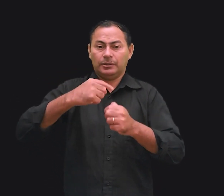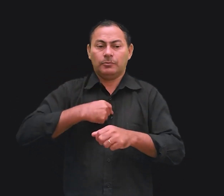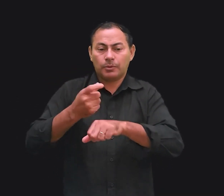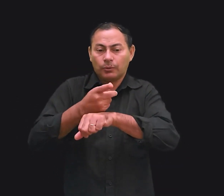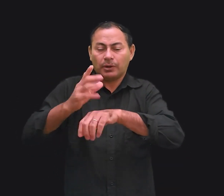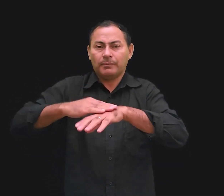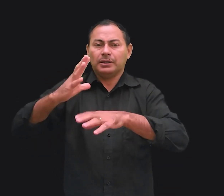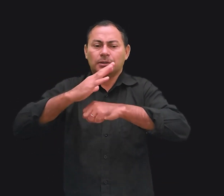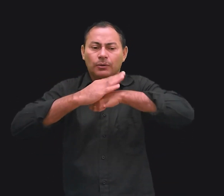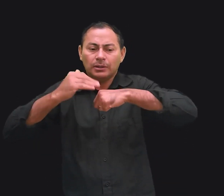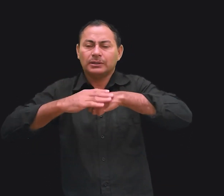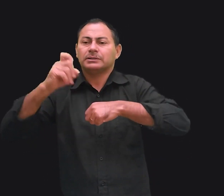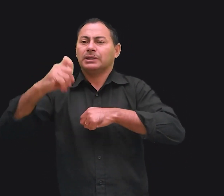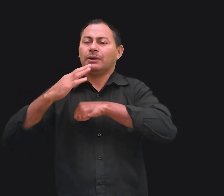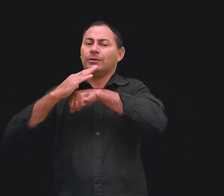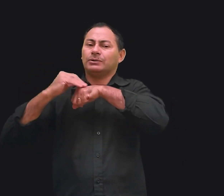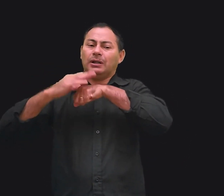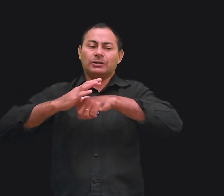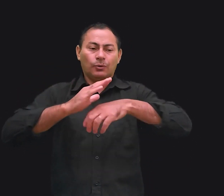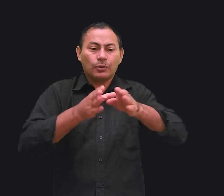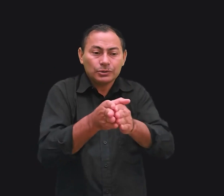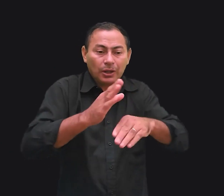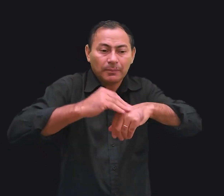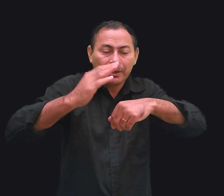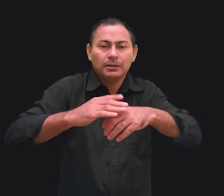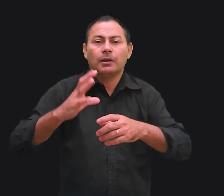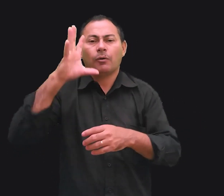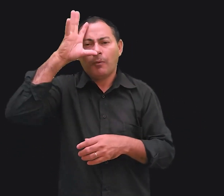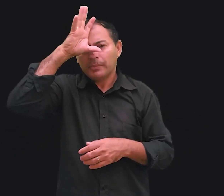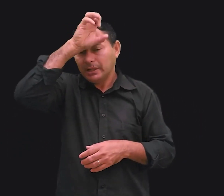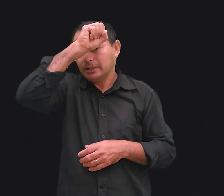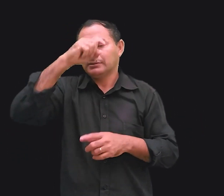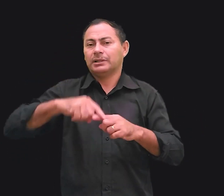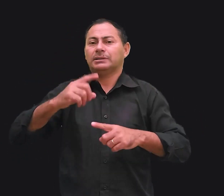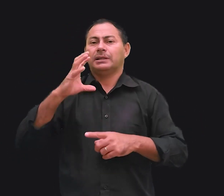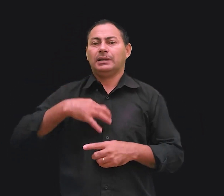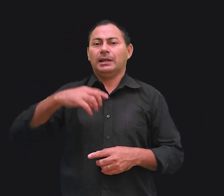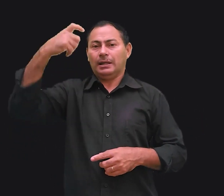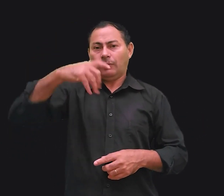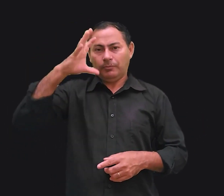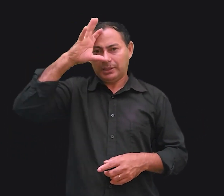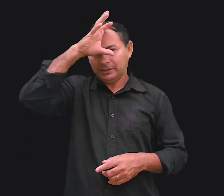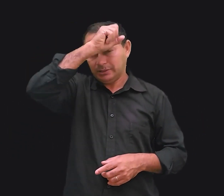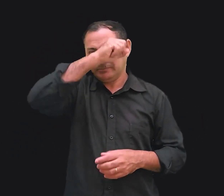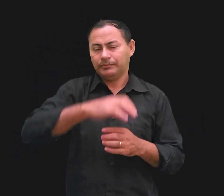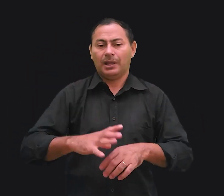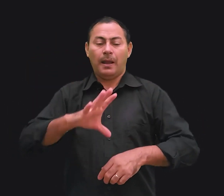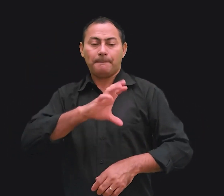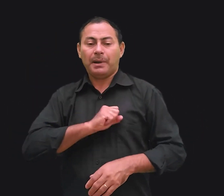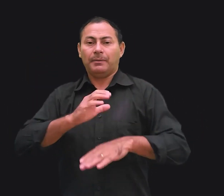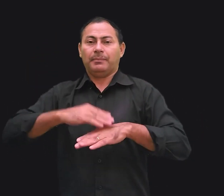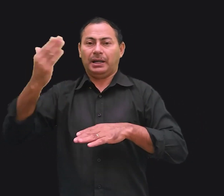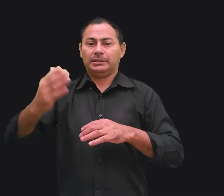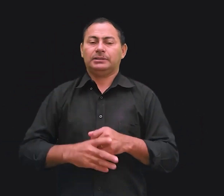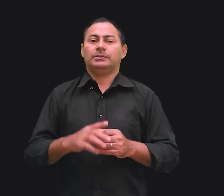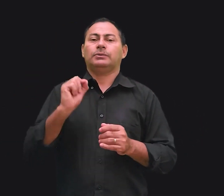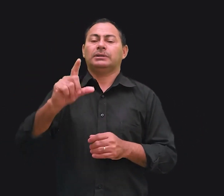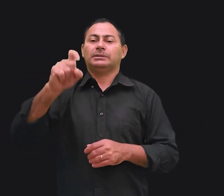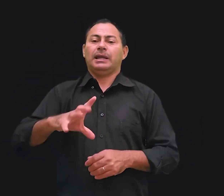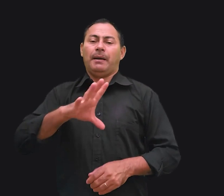fazei que eu procure mais consolar do que ser consolado, compreender do que ser compreendido, amar mais